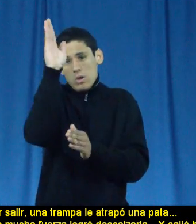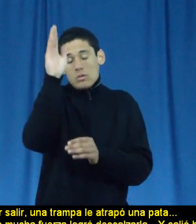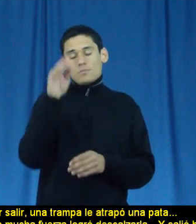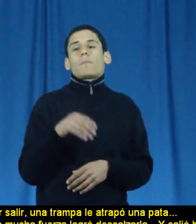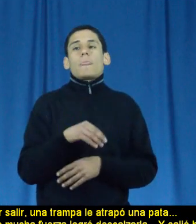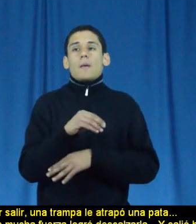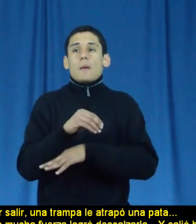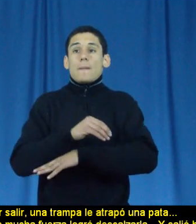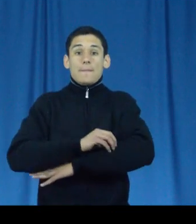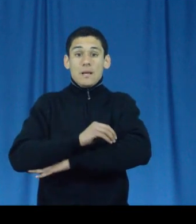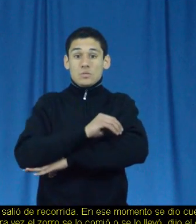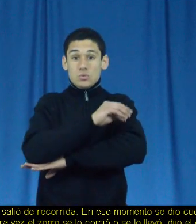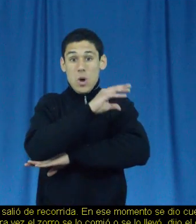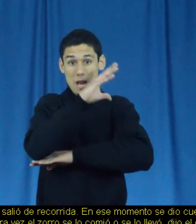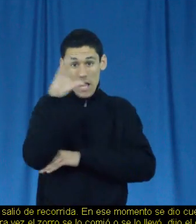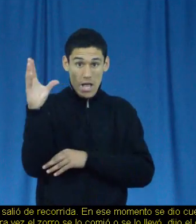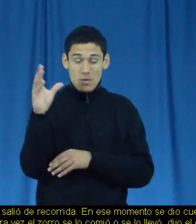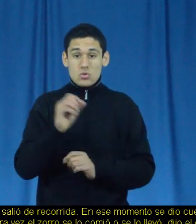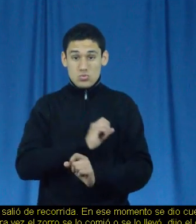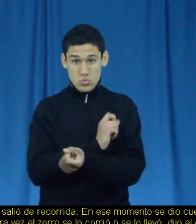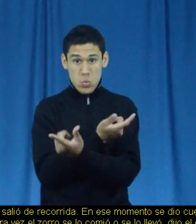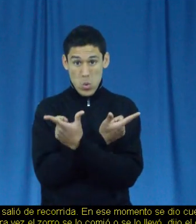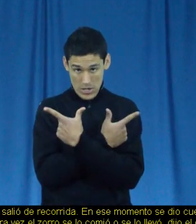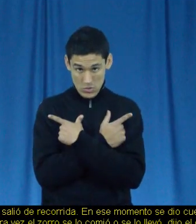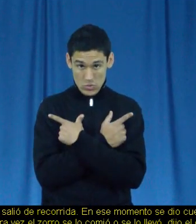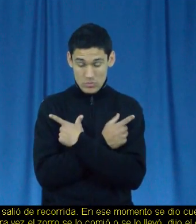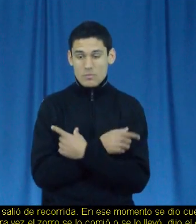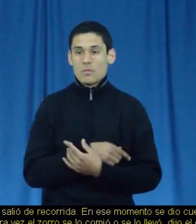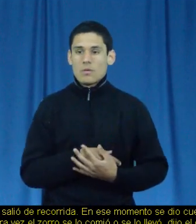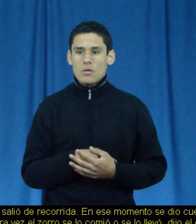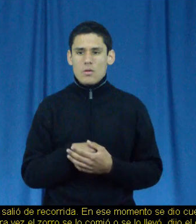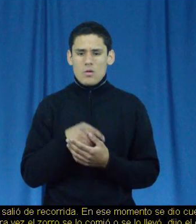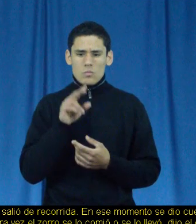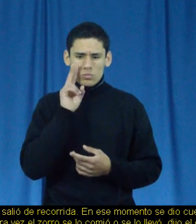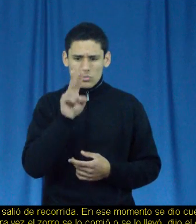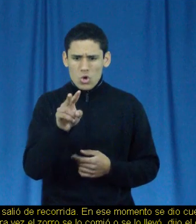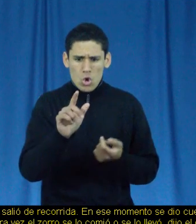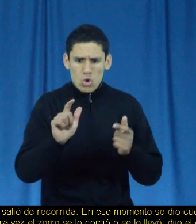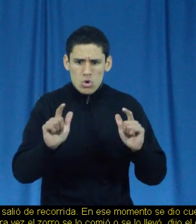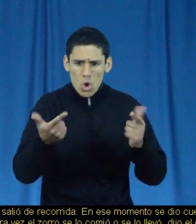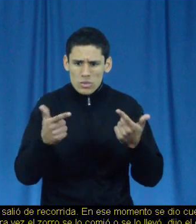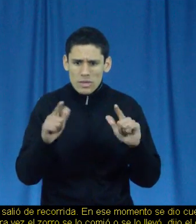descalzarla y salió huyendo. Al amanecer, el dueño